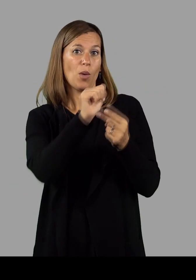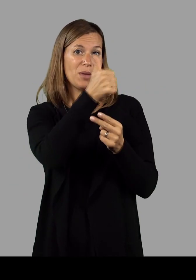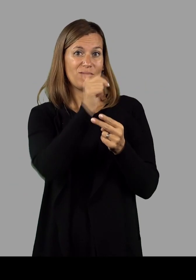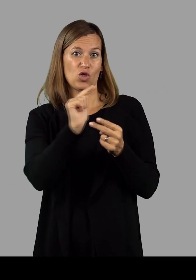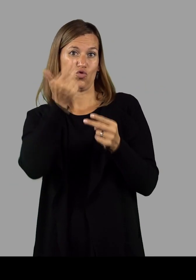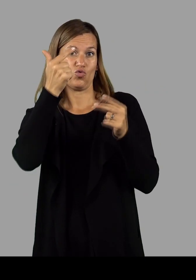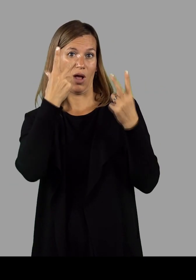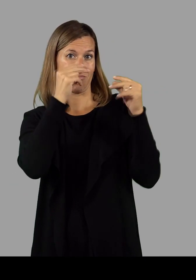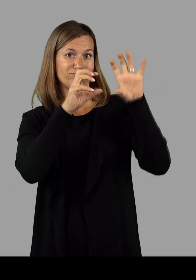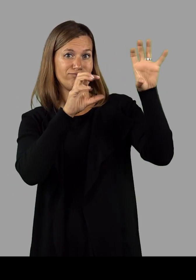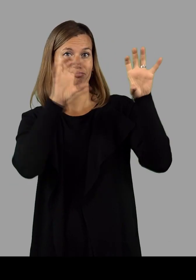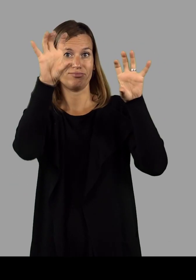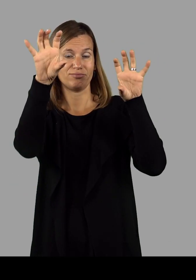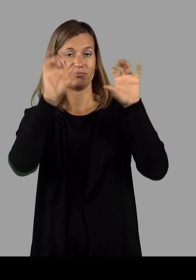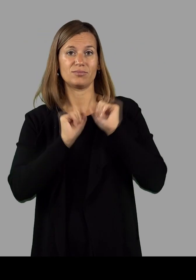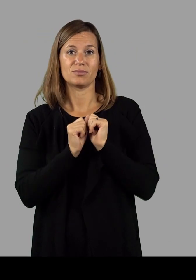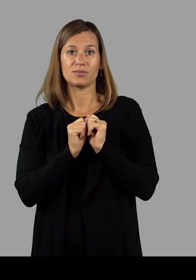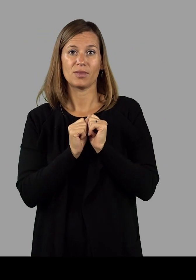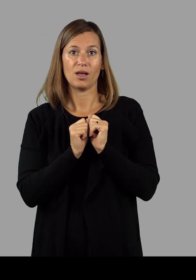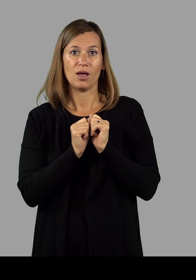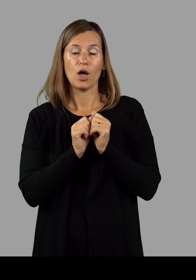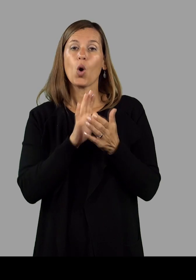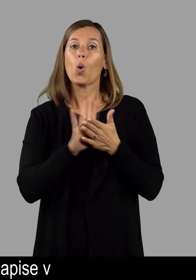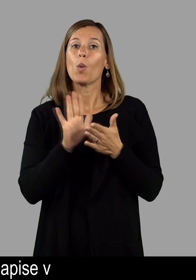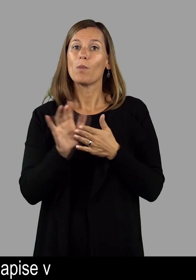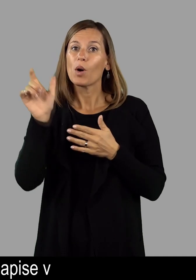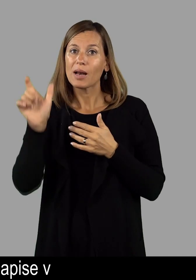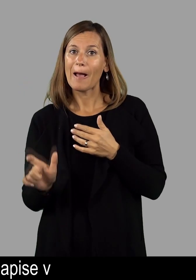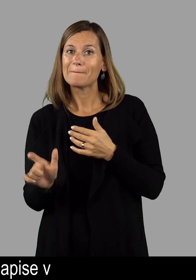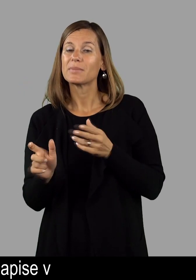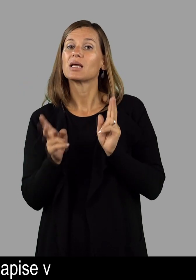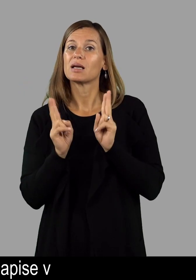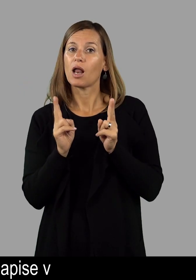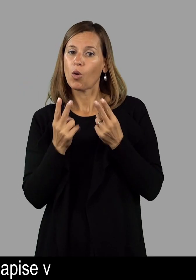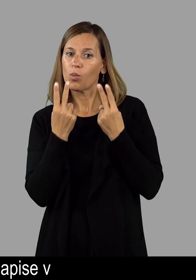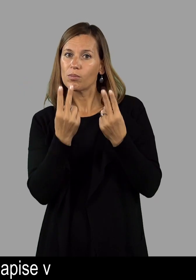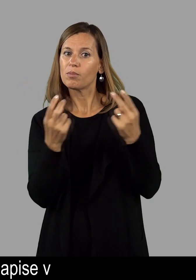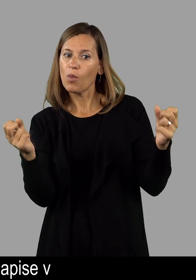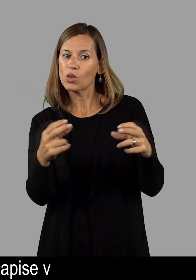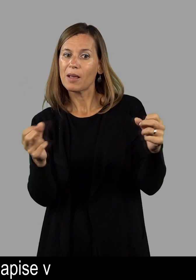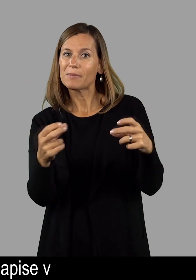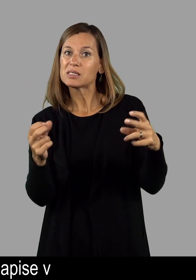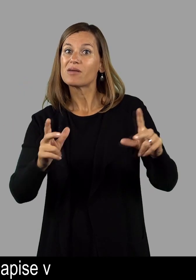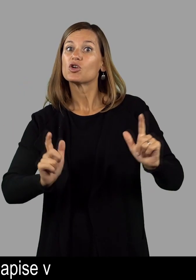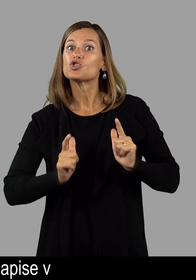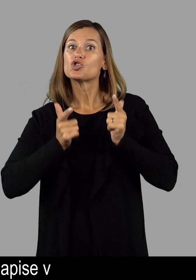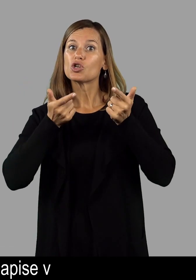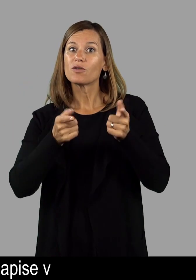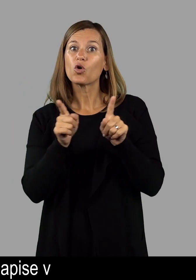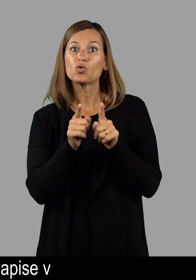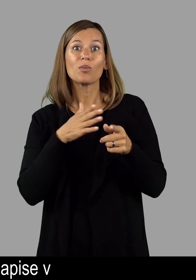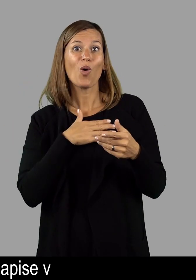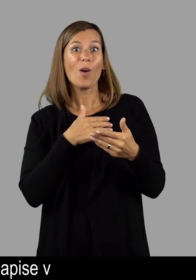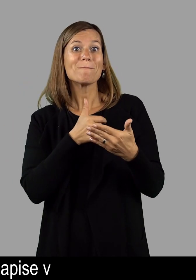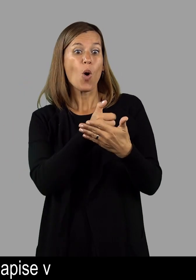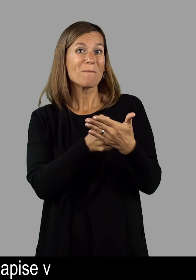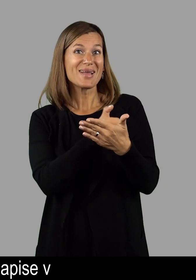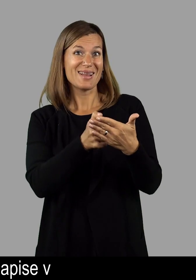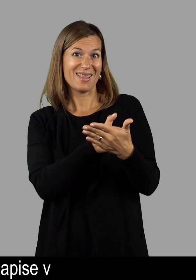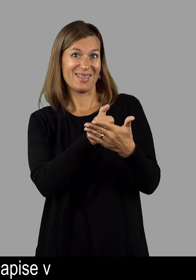in drugi sliki zgoraj. Uporabnik pa lahko gleda podnapise v živo tudi na svojem